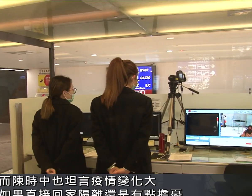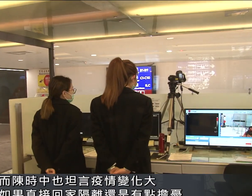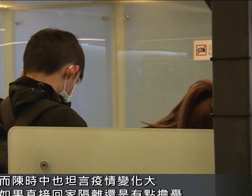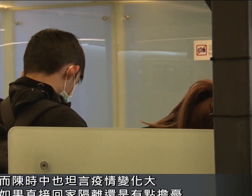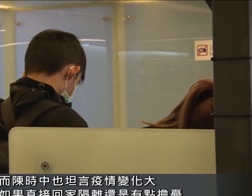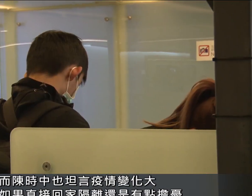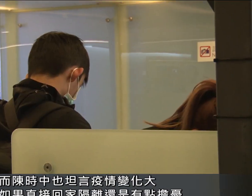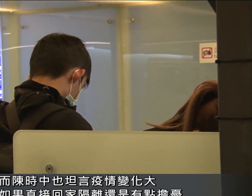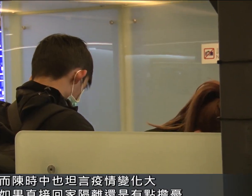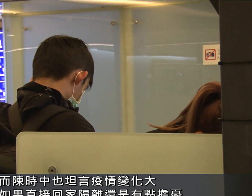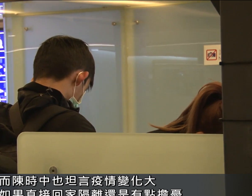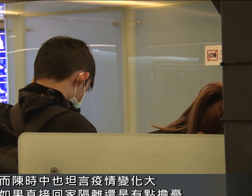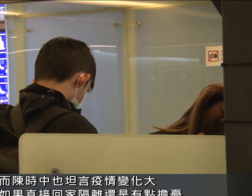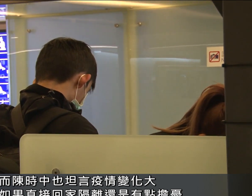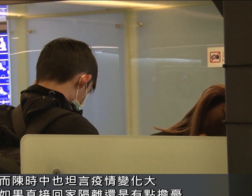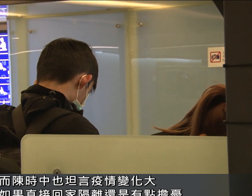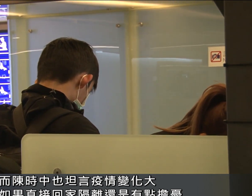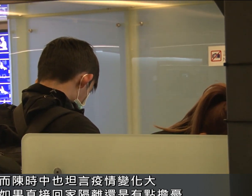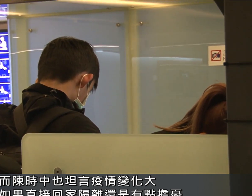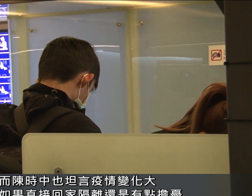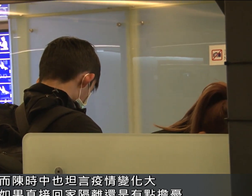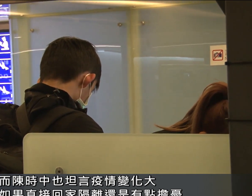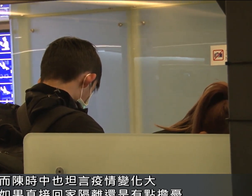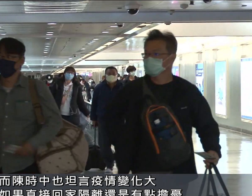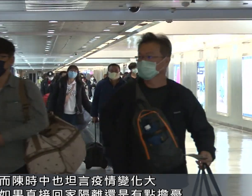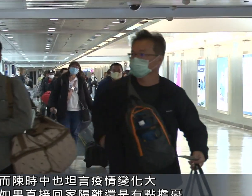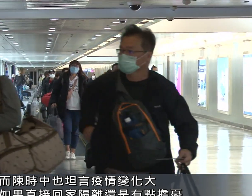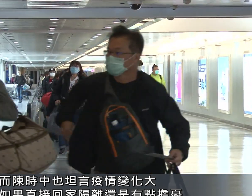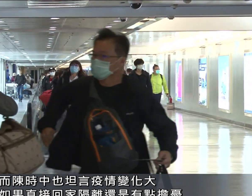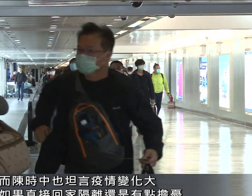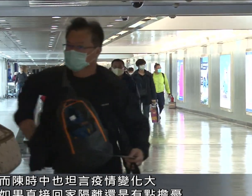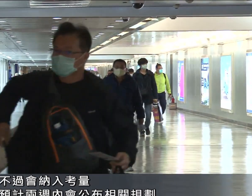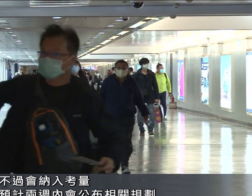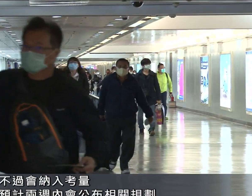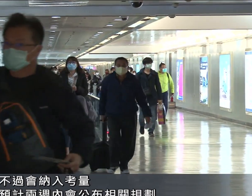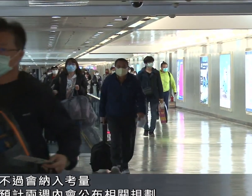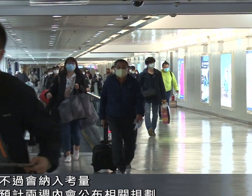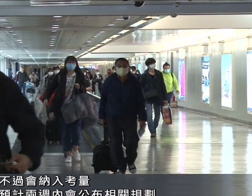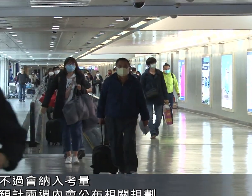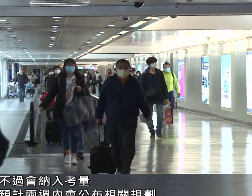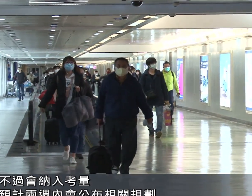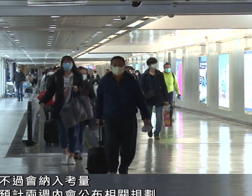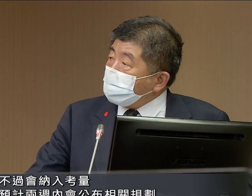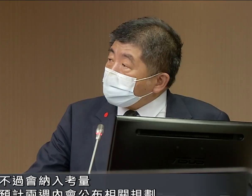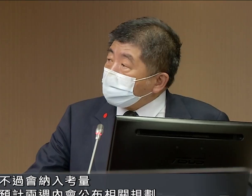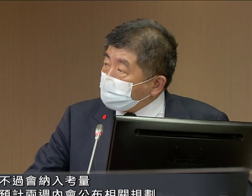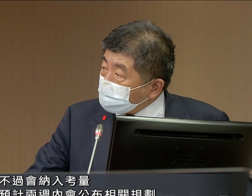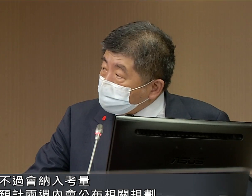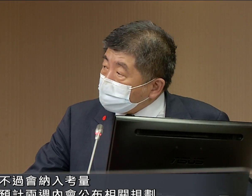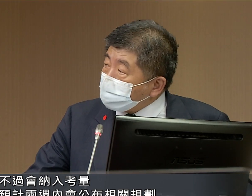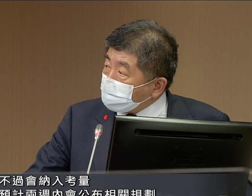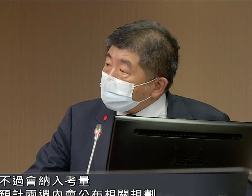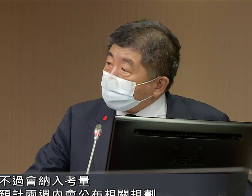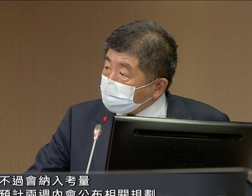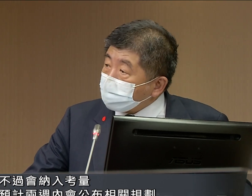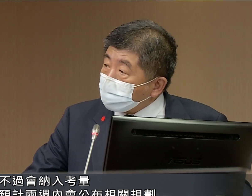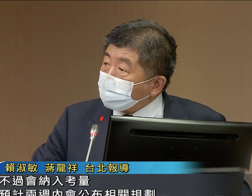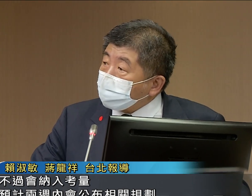言，疫情变化大，如果直接回家隔离还是有点担忧，不过会纳入考量，预计2周内会公布相关规